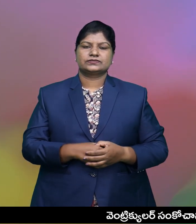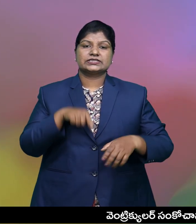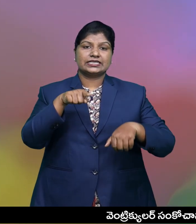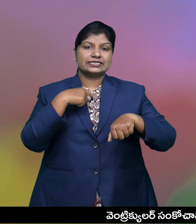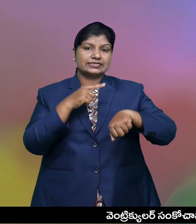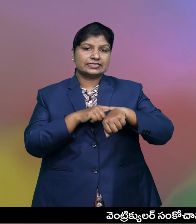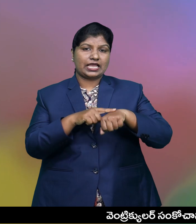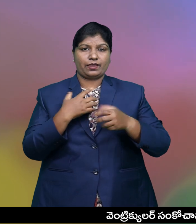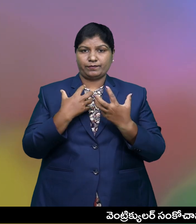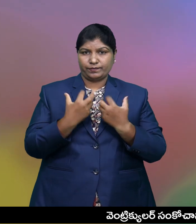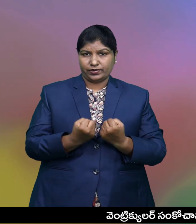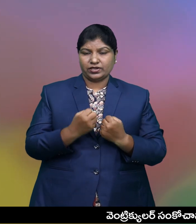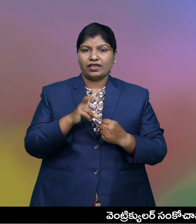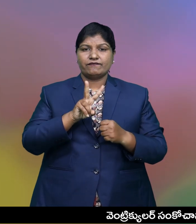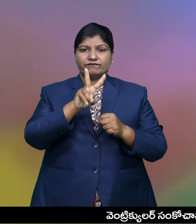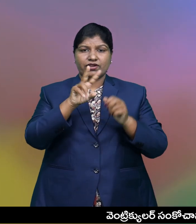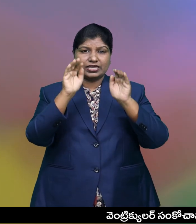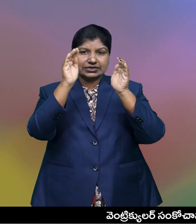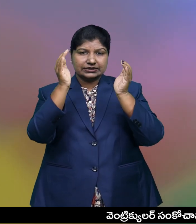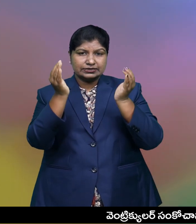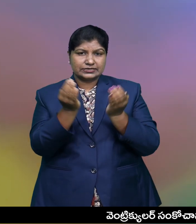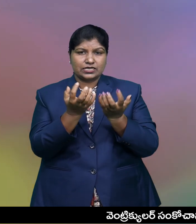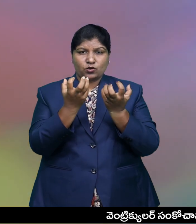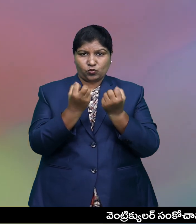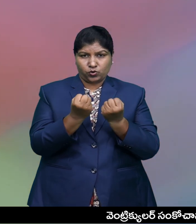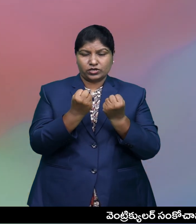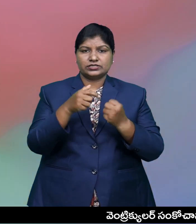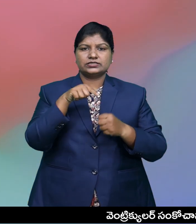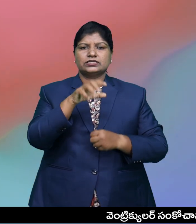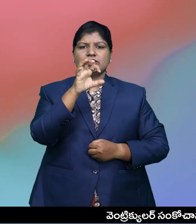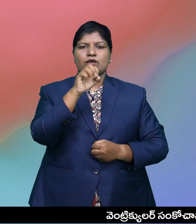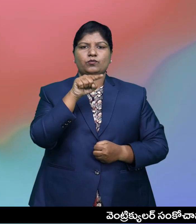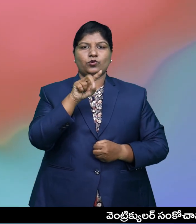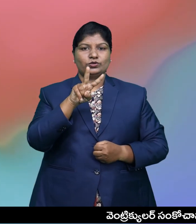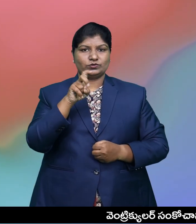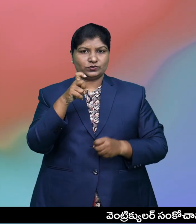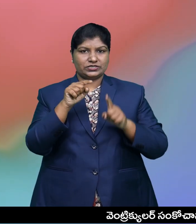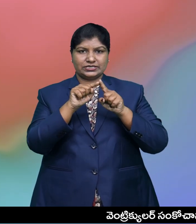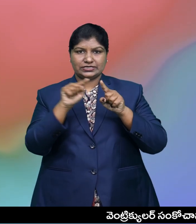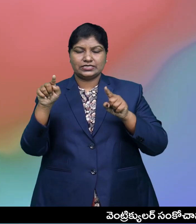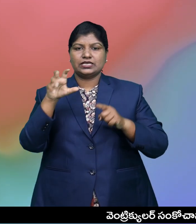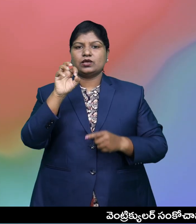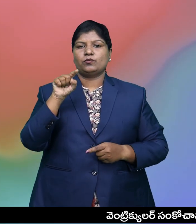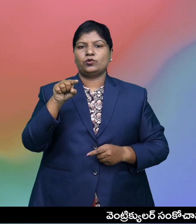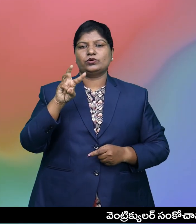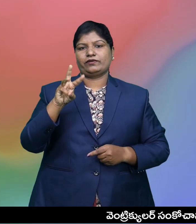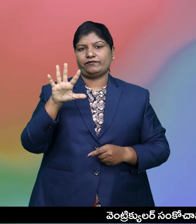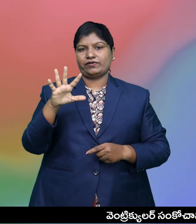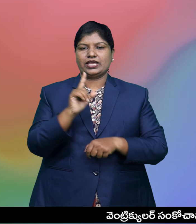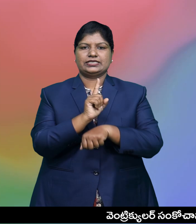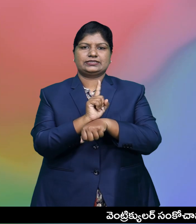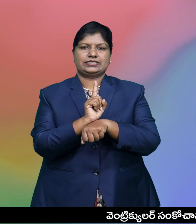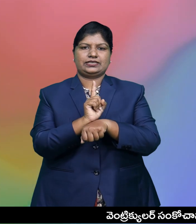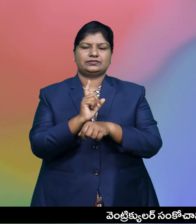వెంట్రిక్యులర్ సంకోచానికి అవసరమైన సమయం 0.27 నుంచి 0.35 సెకండ్లు.